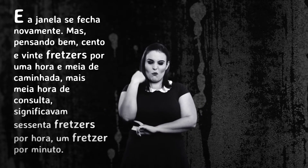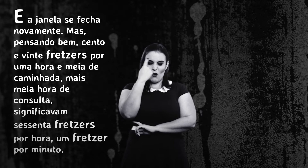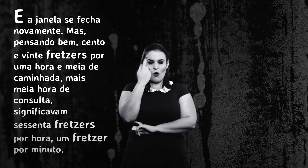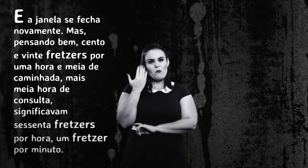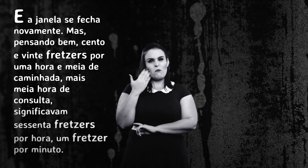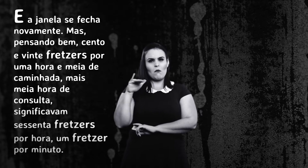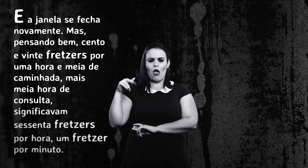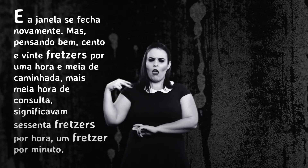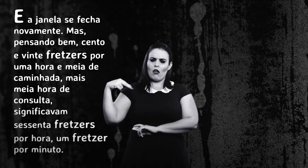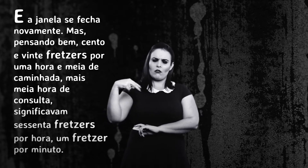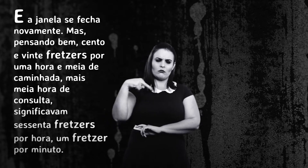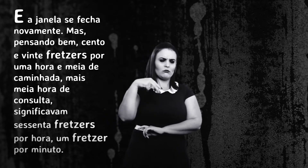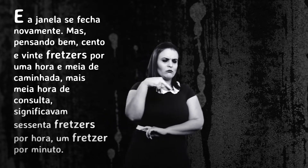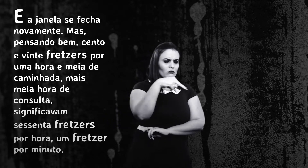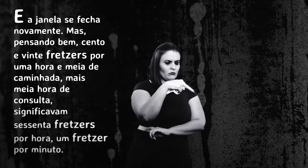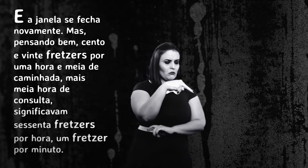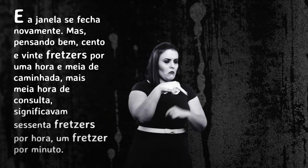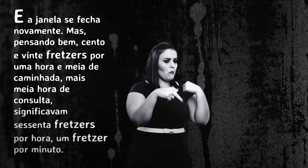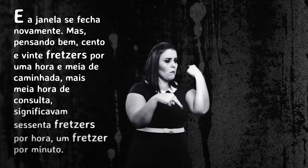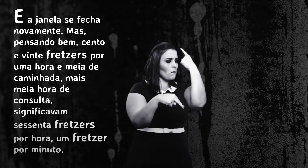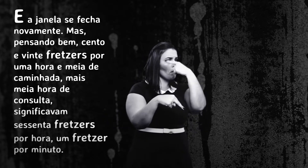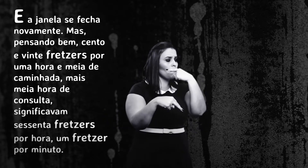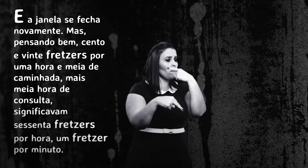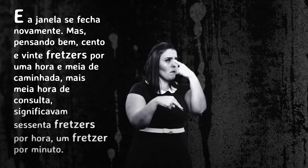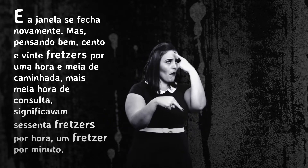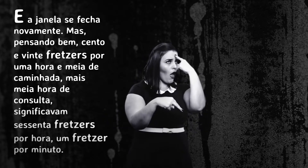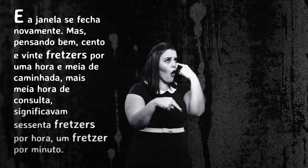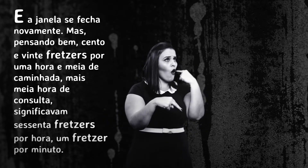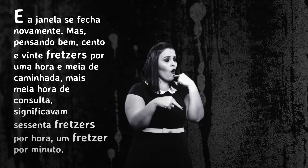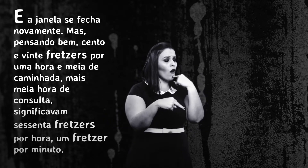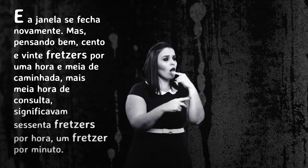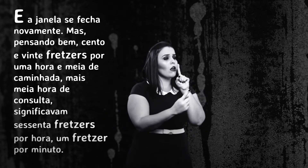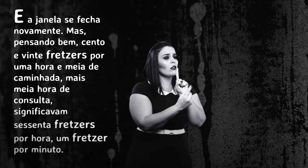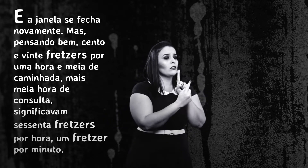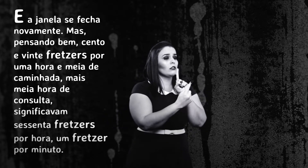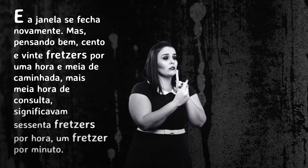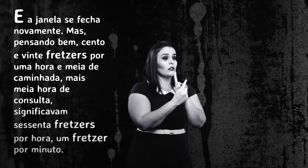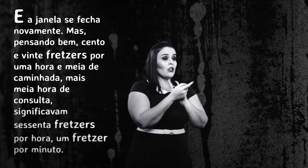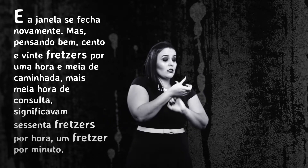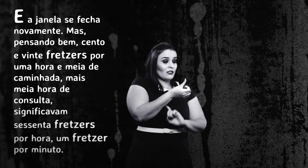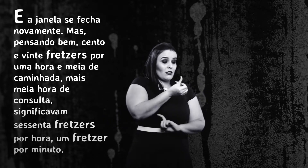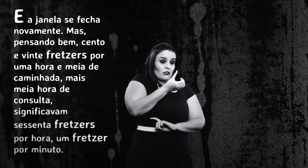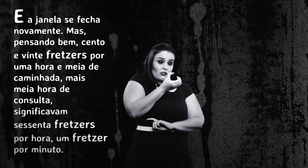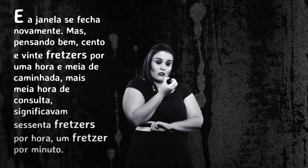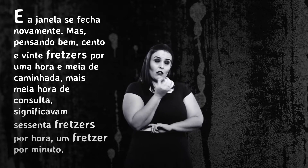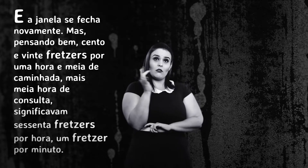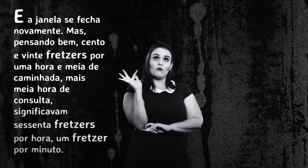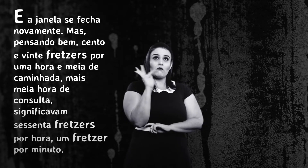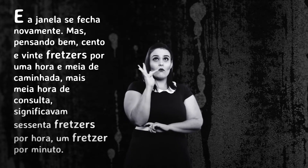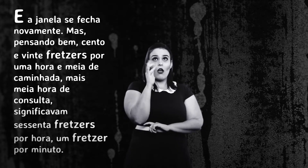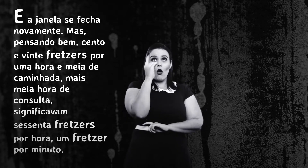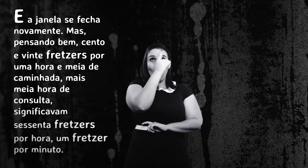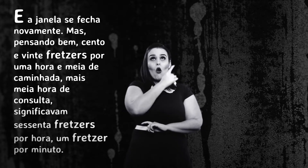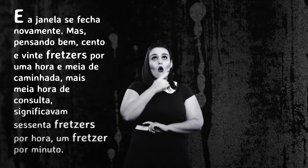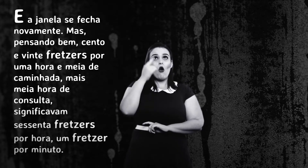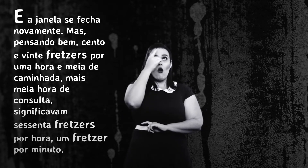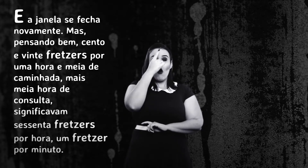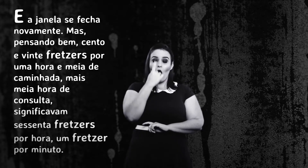1h30 de caminhada, mais meia hora de consulta, significavam 60 fretzers por hora, 1 fretzer